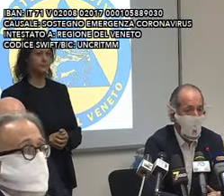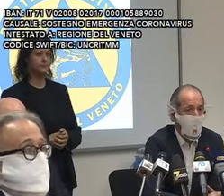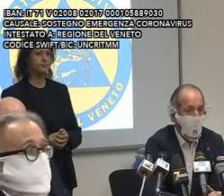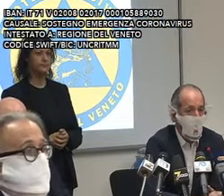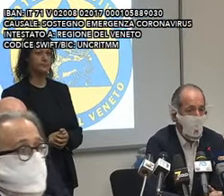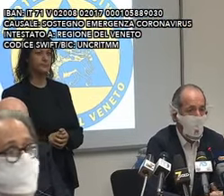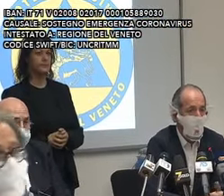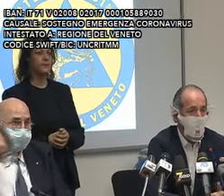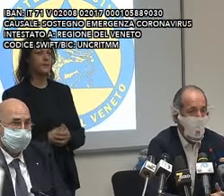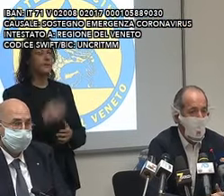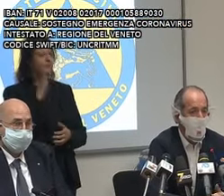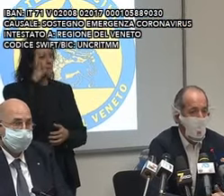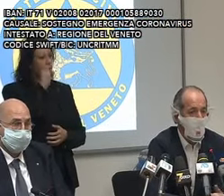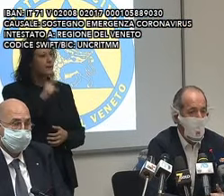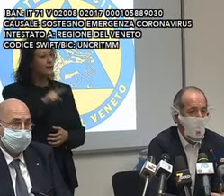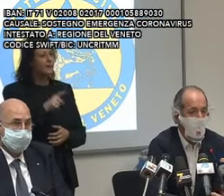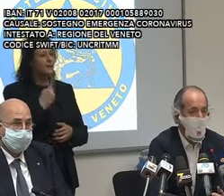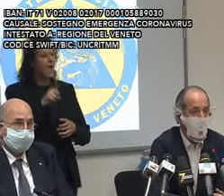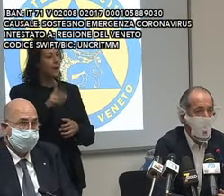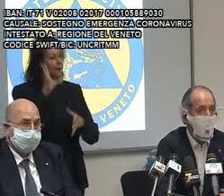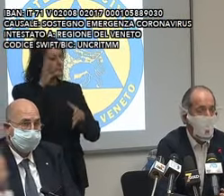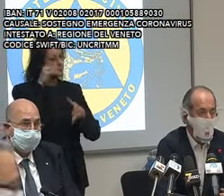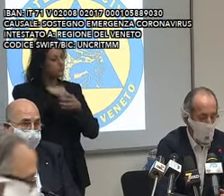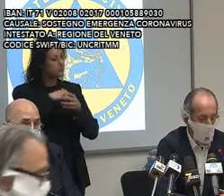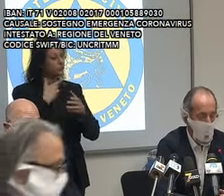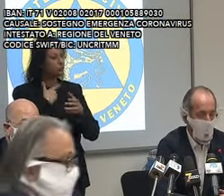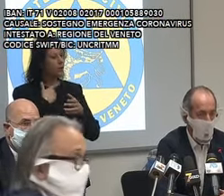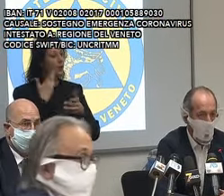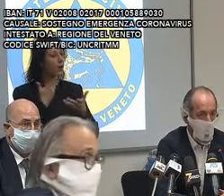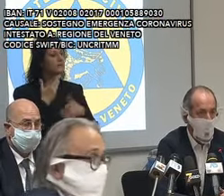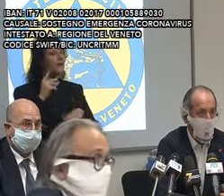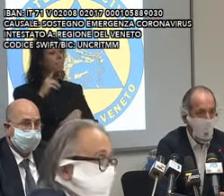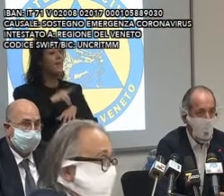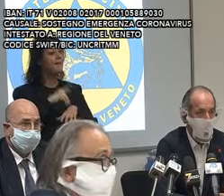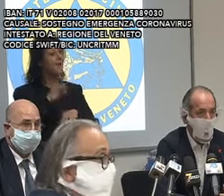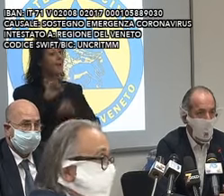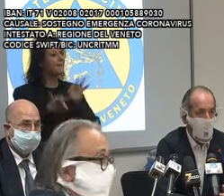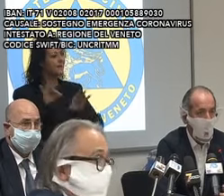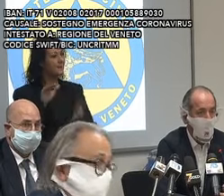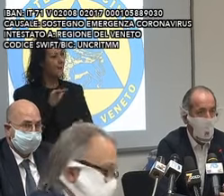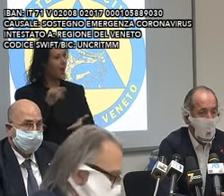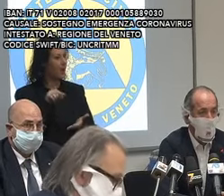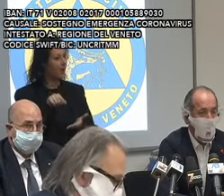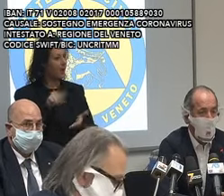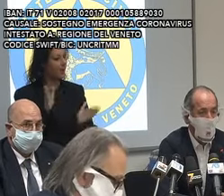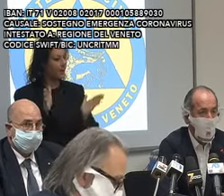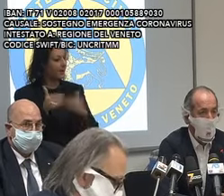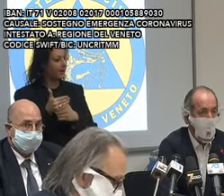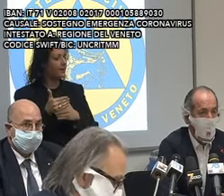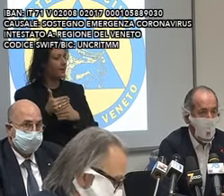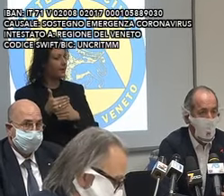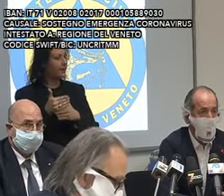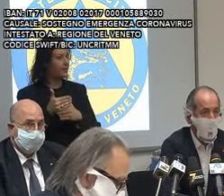palazzina di pediatria, quindi pediatria, è inserita nel cronoprogramma, è un'attesa anche questa molto importante per la città di